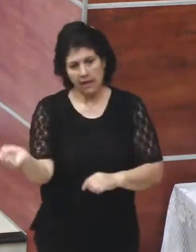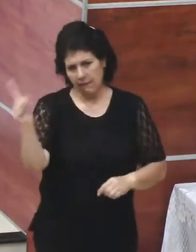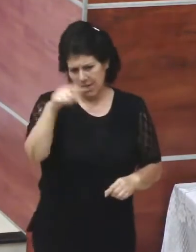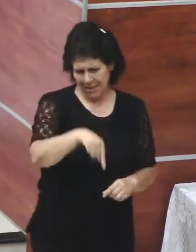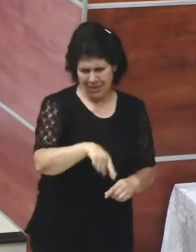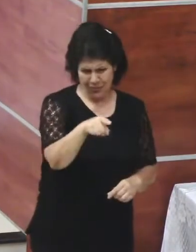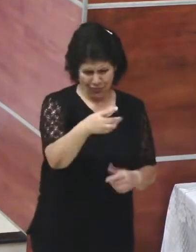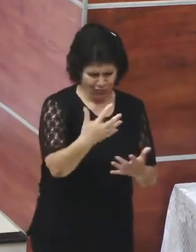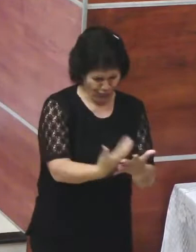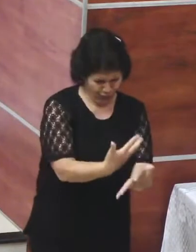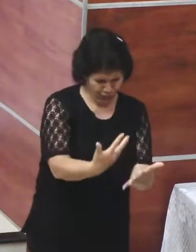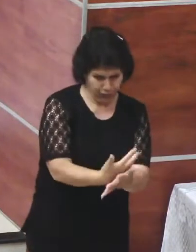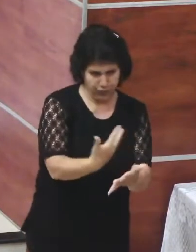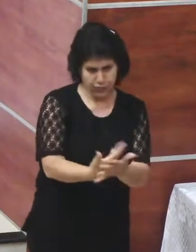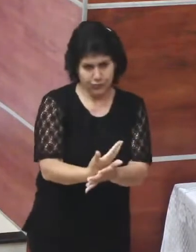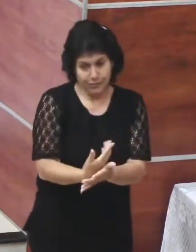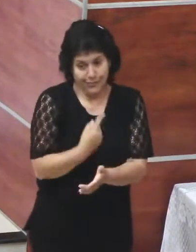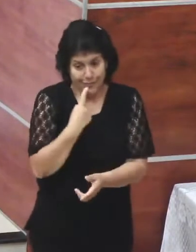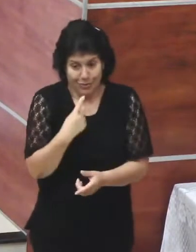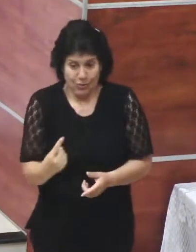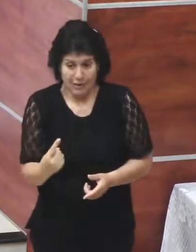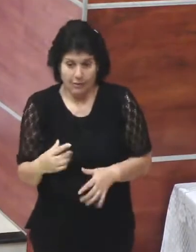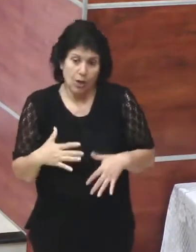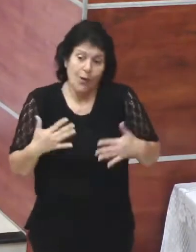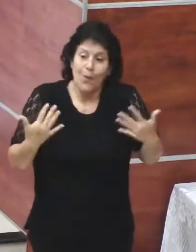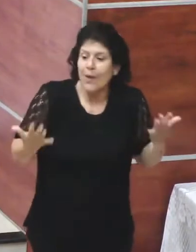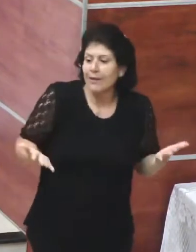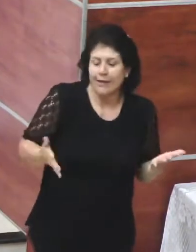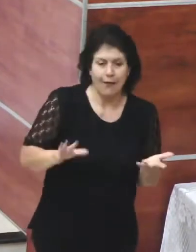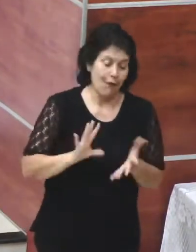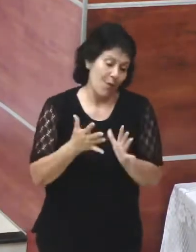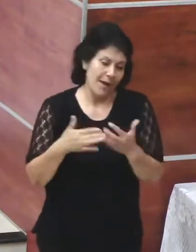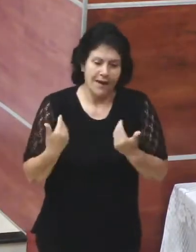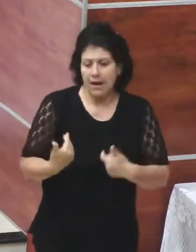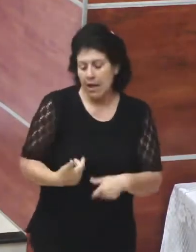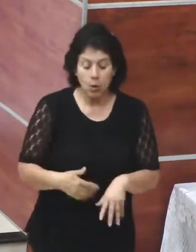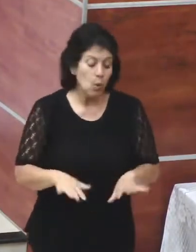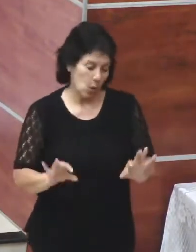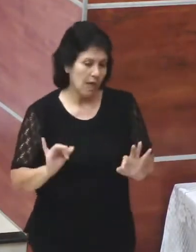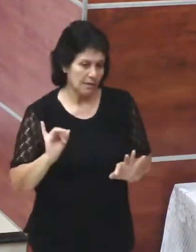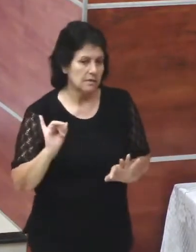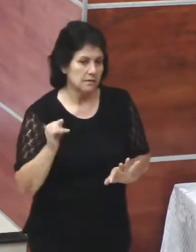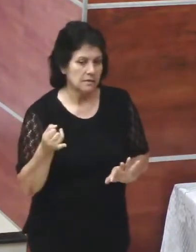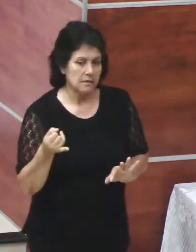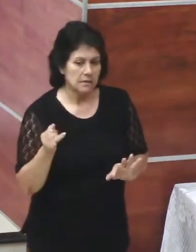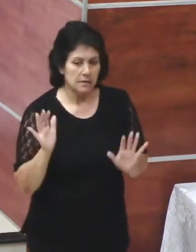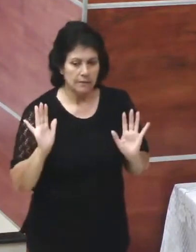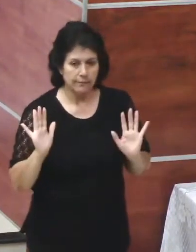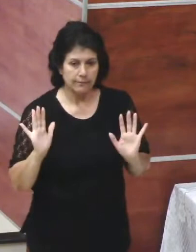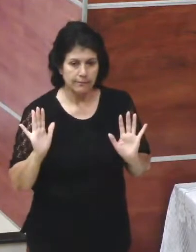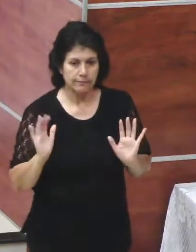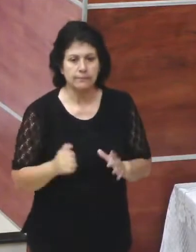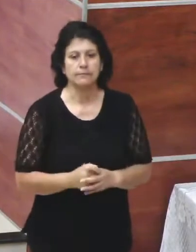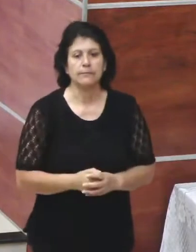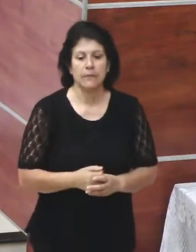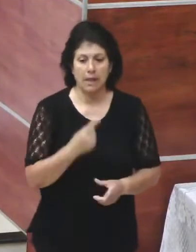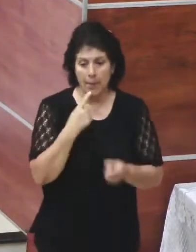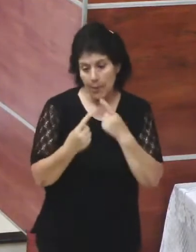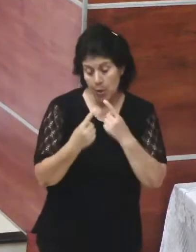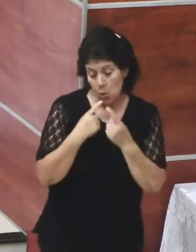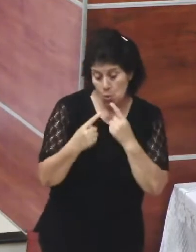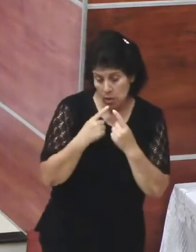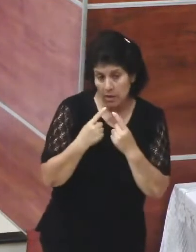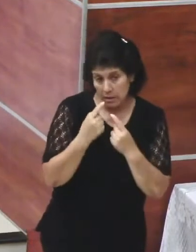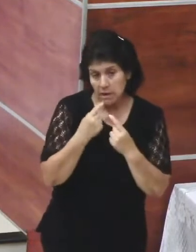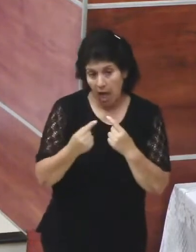posible que alguien esté sufriendo eso? Porque es totalmente natural las respuestas a cada una de estas preguntas. Y